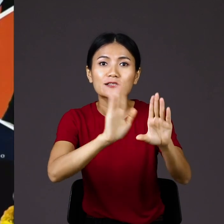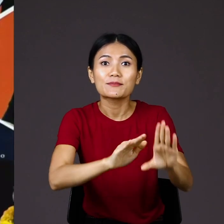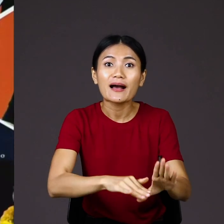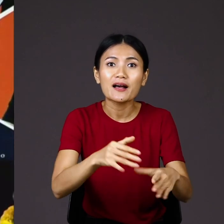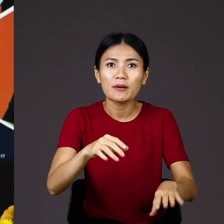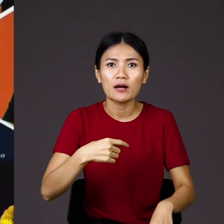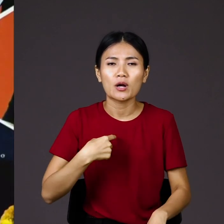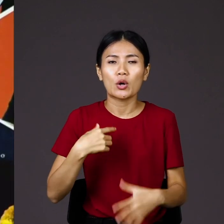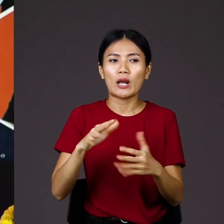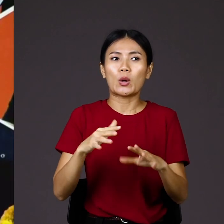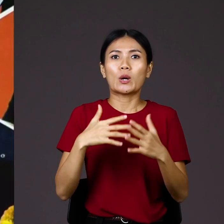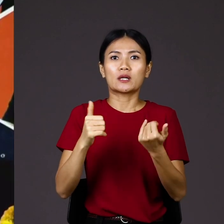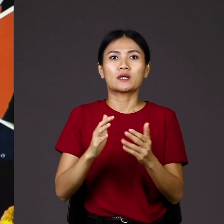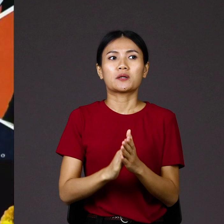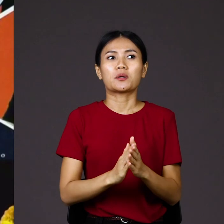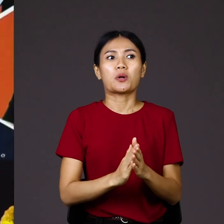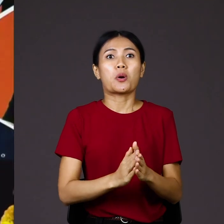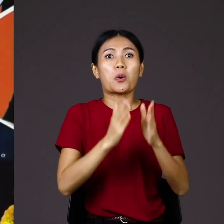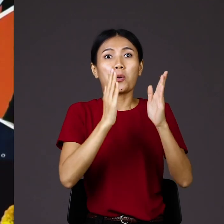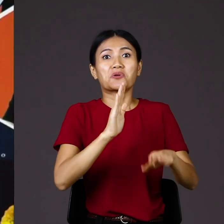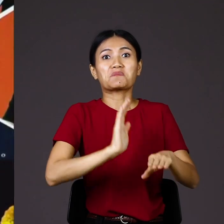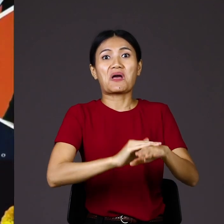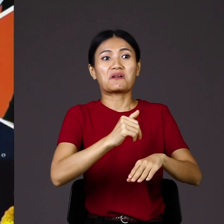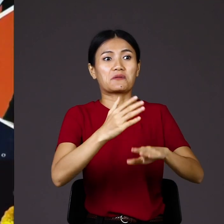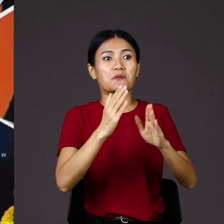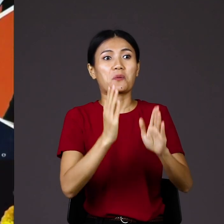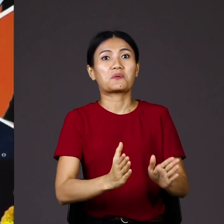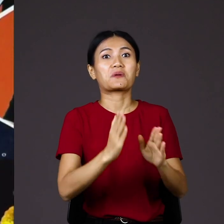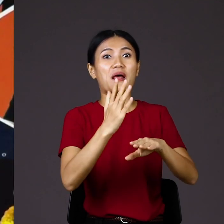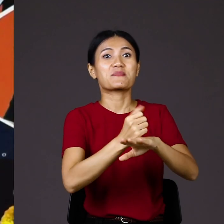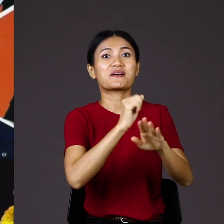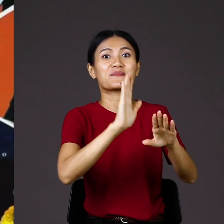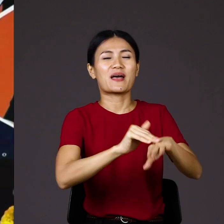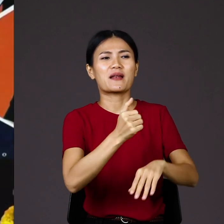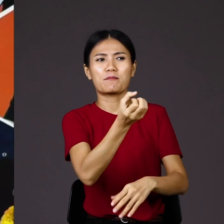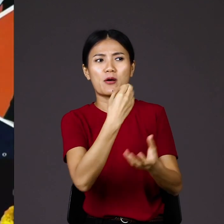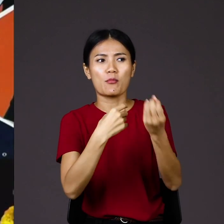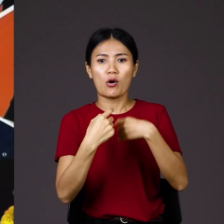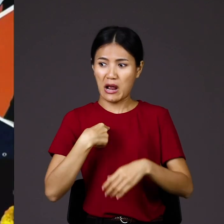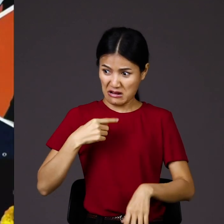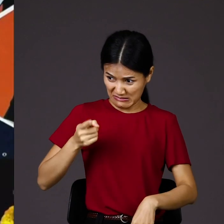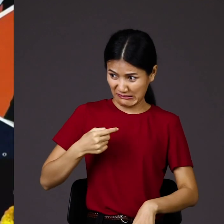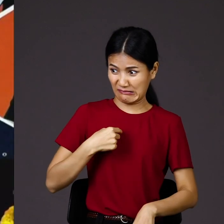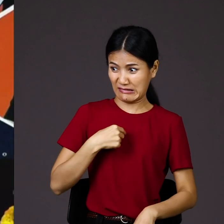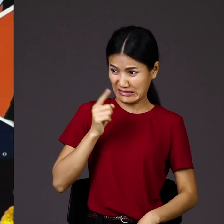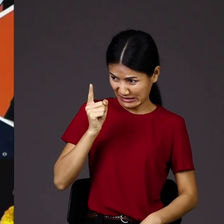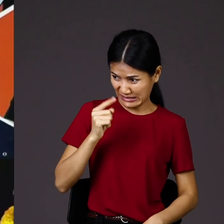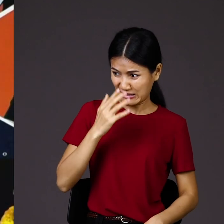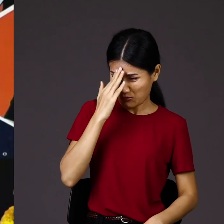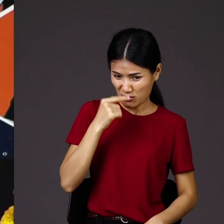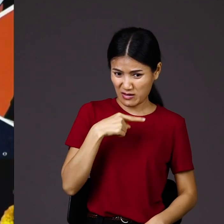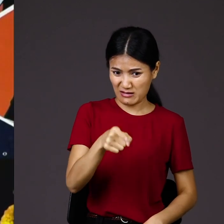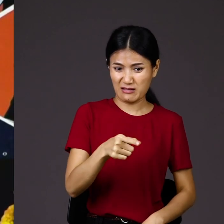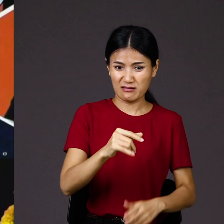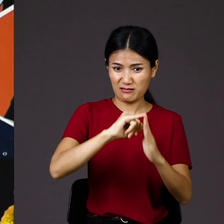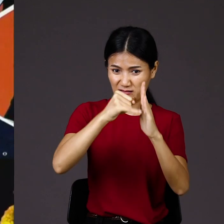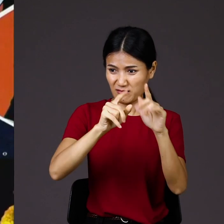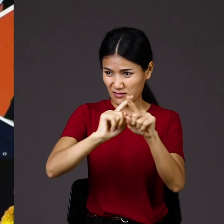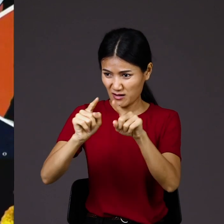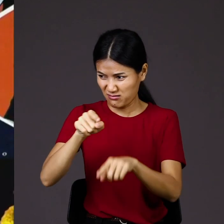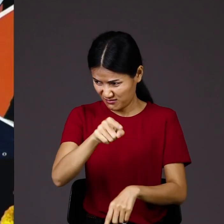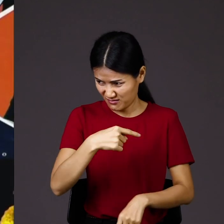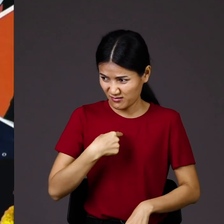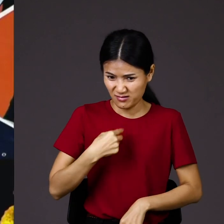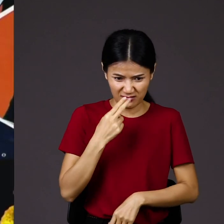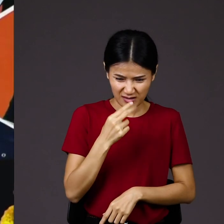มว่าถามผมว่าเอาจริงเหรอมันโหดกว่าสสนะสสนี่ใช้กระแสช่วยกันได้ใช้การรณรงค์ระดับชาติ